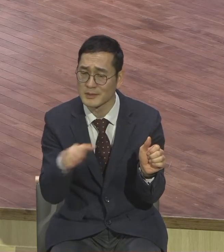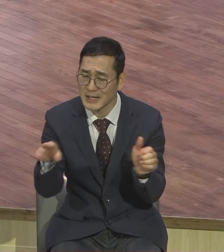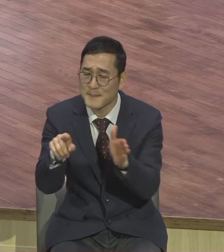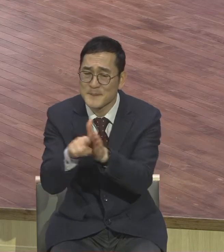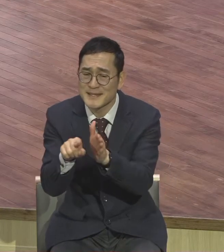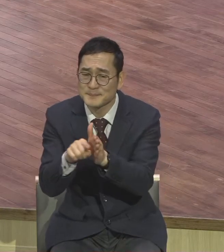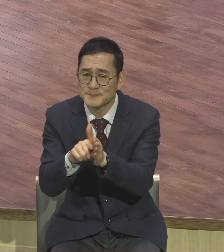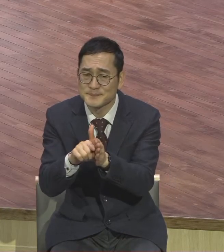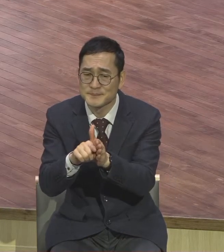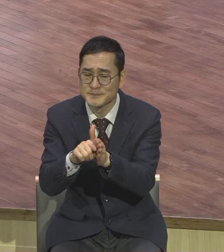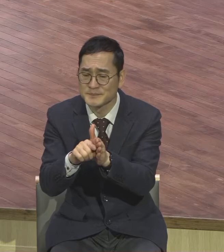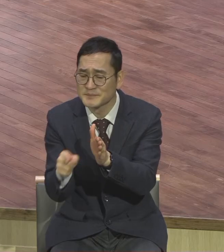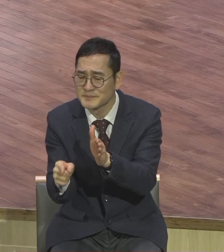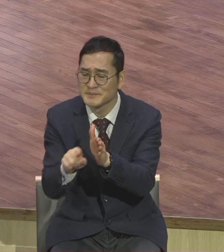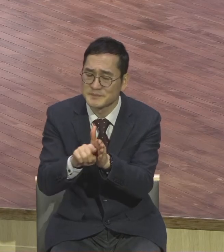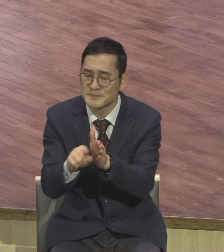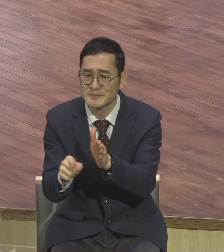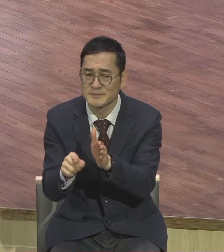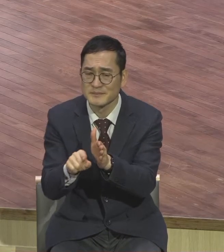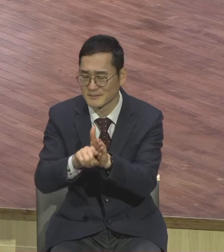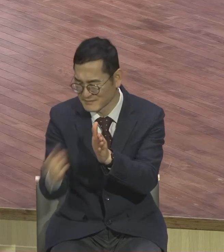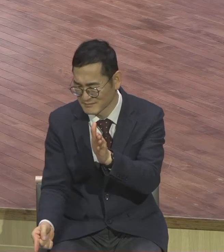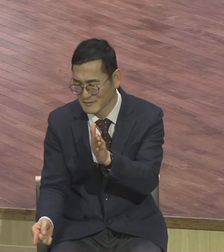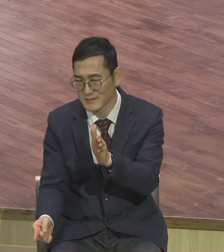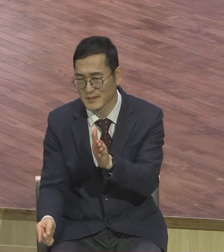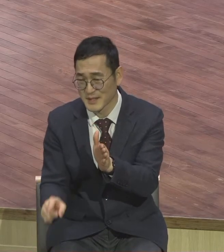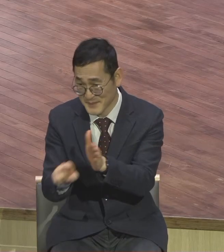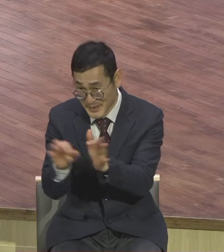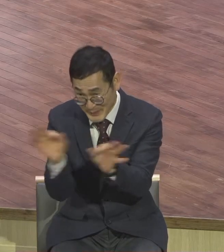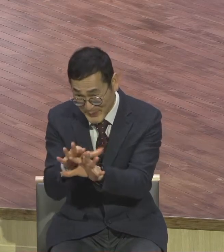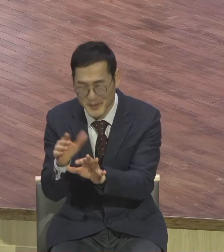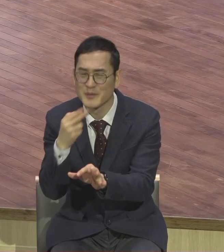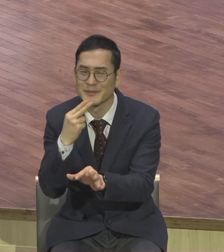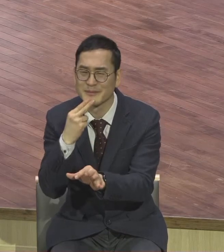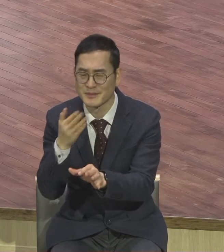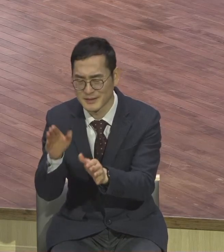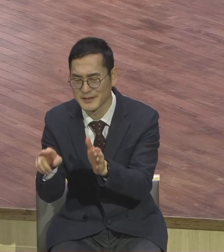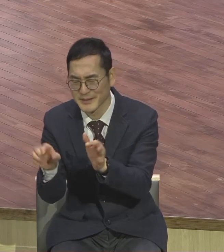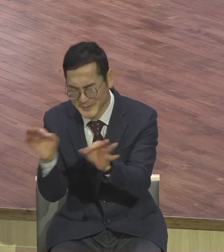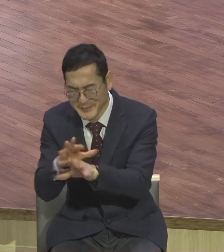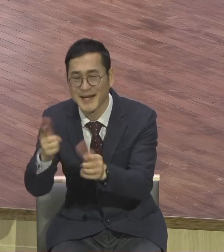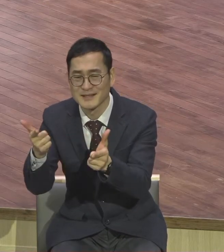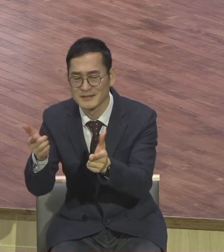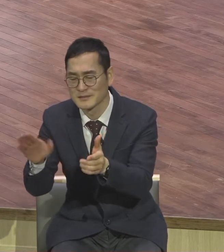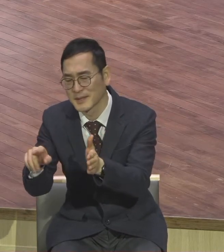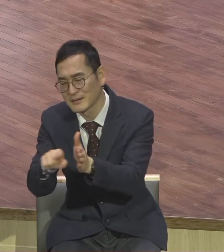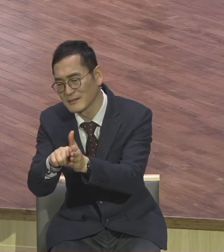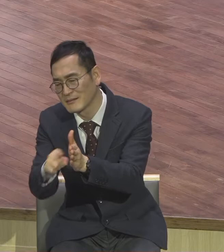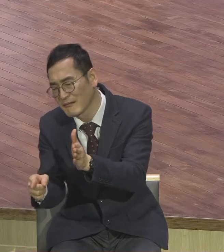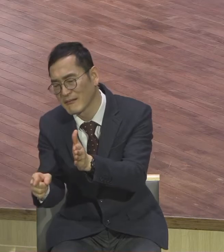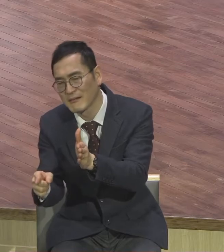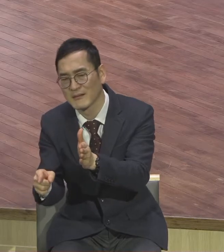제자들이 이전에는 믿음으로 행했습니다. 귀신을 쫓아낼 만한 믿음을 가지고 있었다고